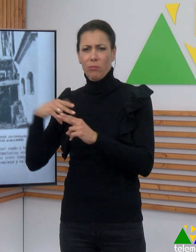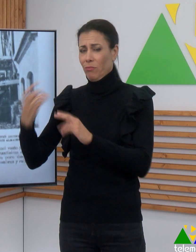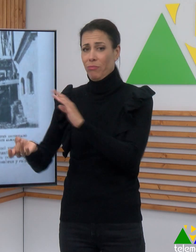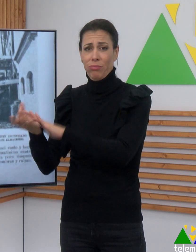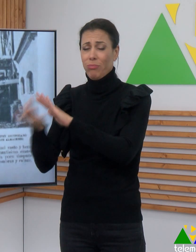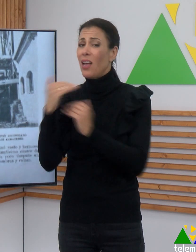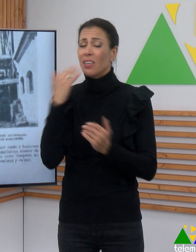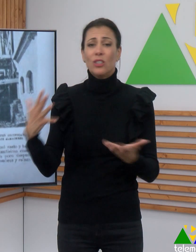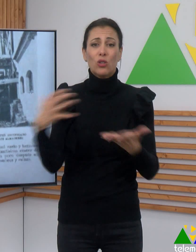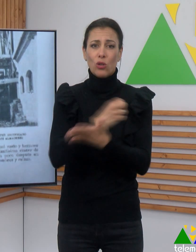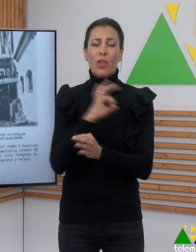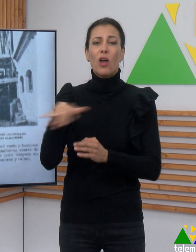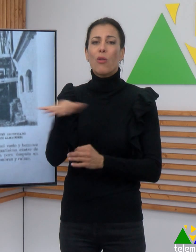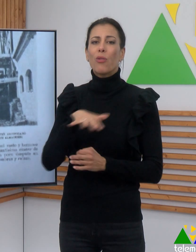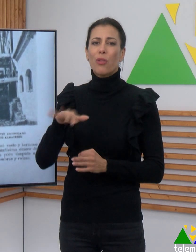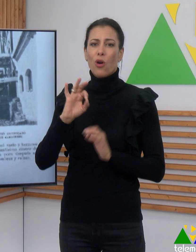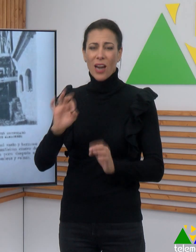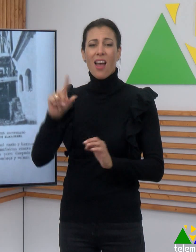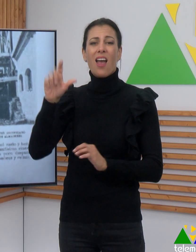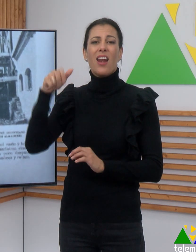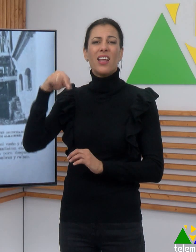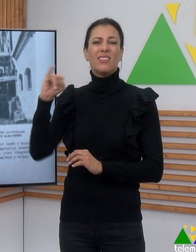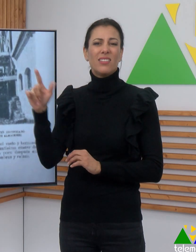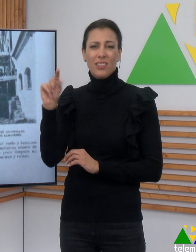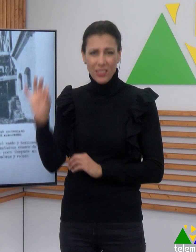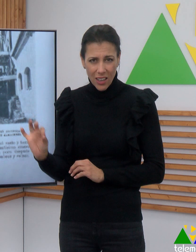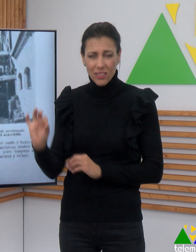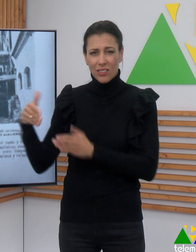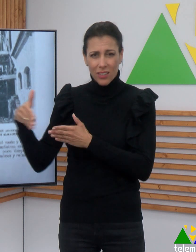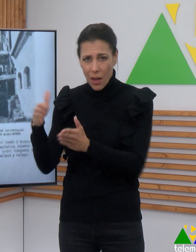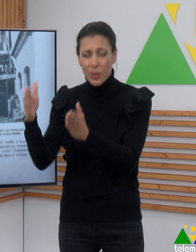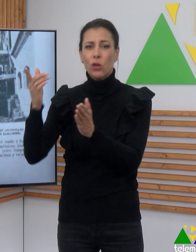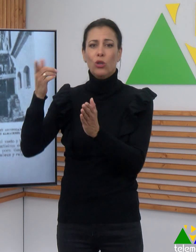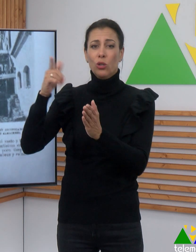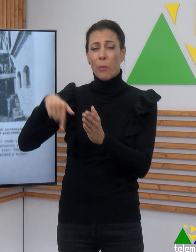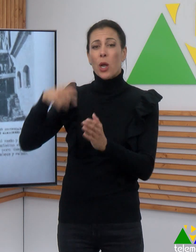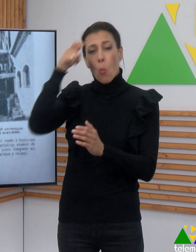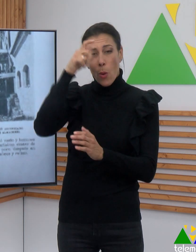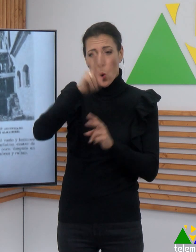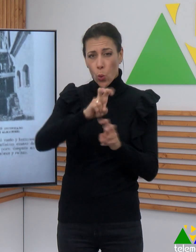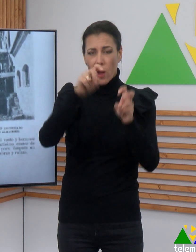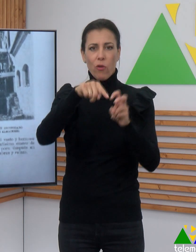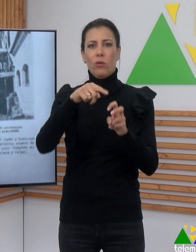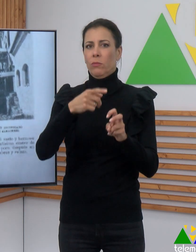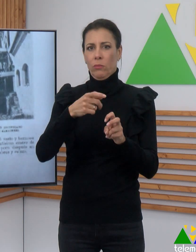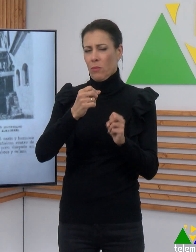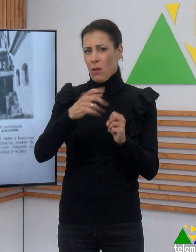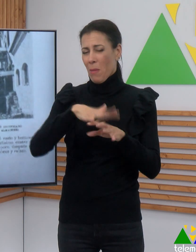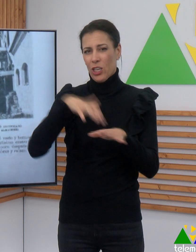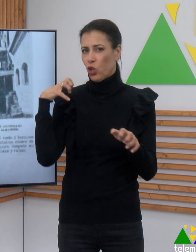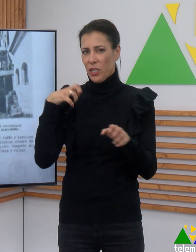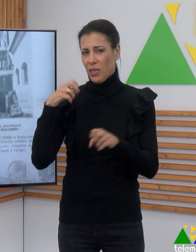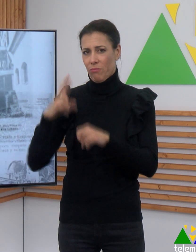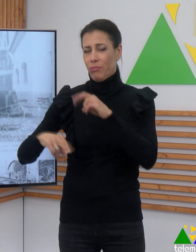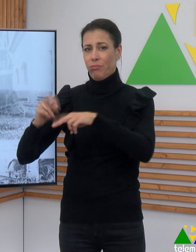casi todas en la zona de Las Ventillas, zona de Camino a Las Ventillas, el Camino Pueblo Nuevo, donde se construye la mayor parte de esta